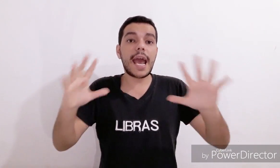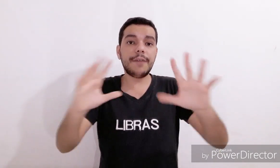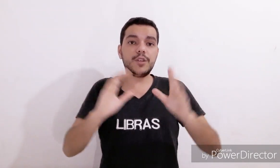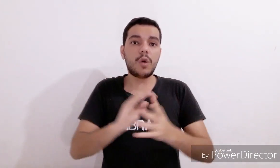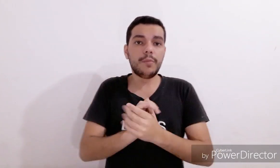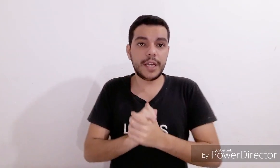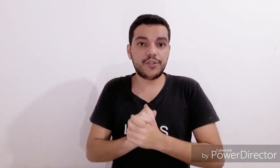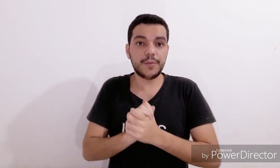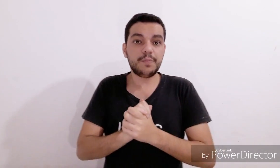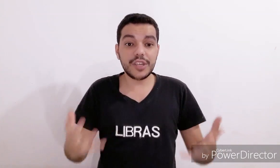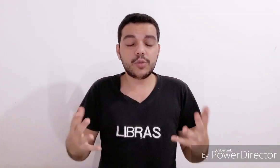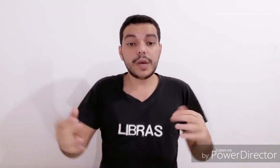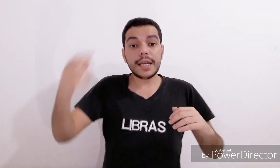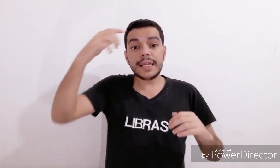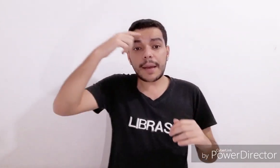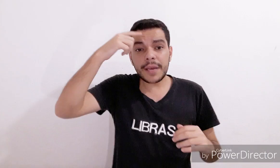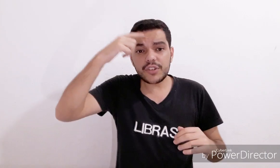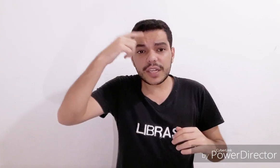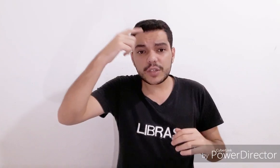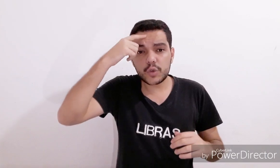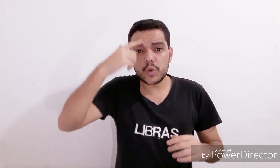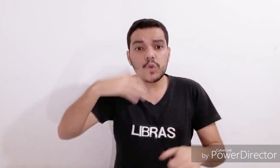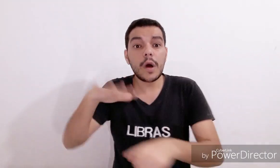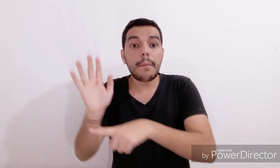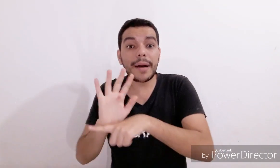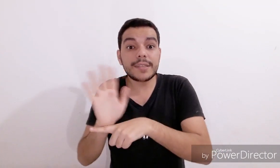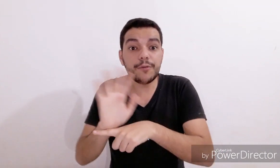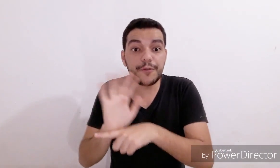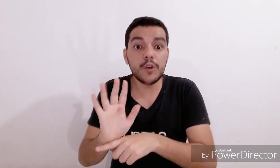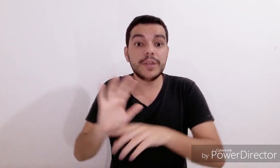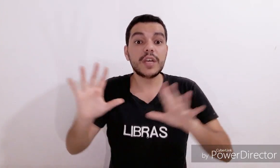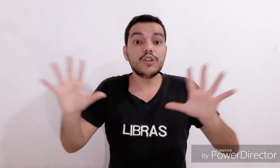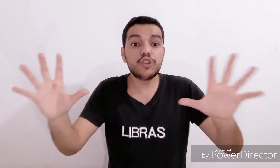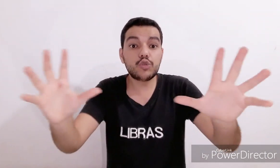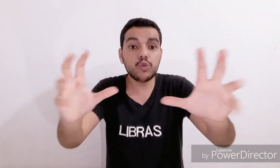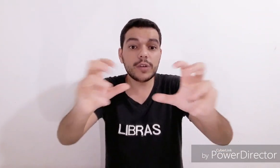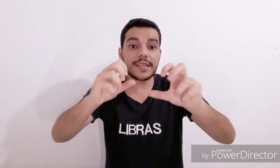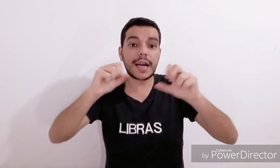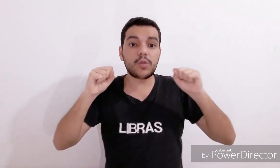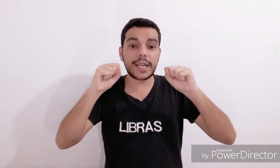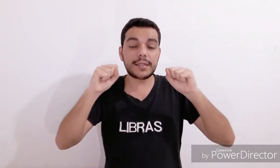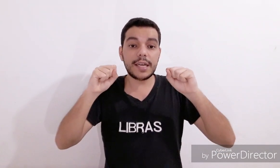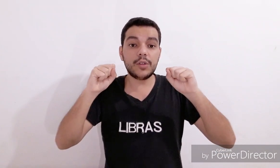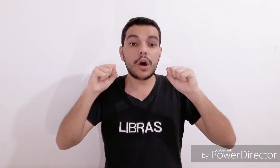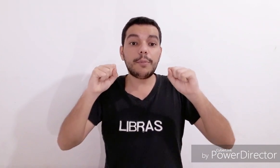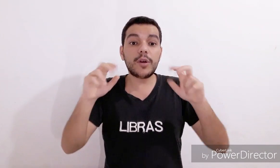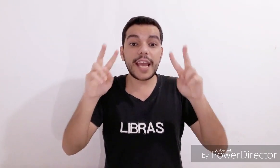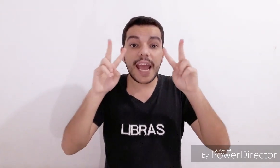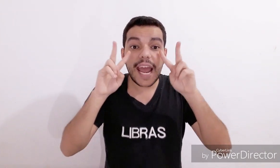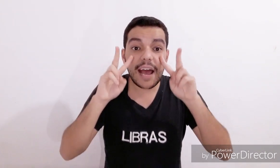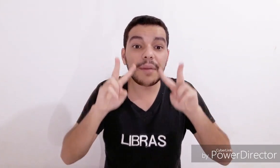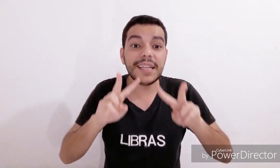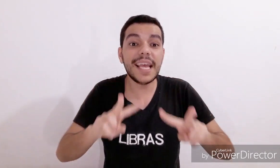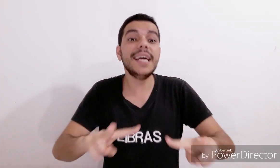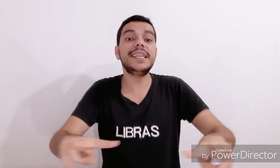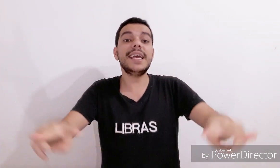é visualmente. Dito que na mente desse surdo passam filmes de tudo que está acontecendo, porque é a maneira